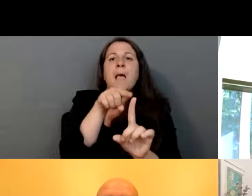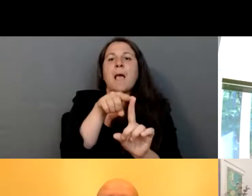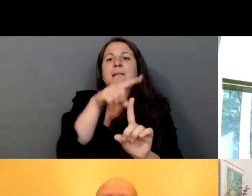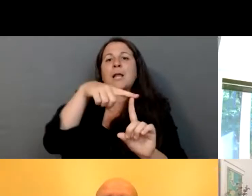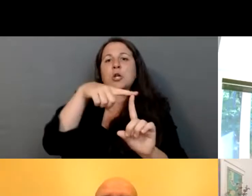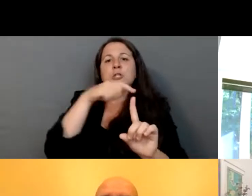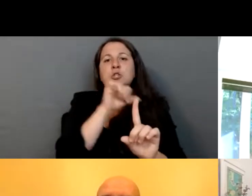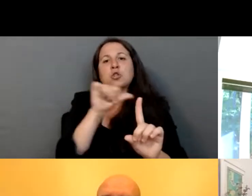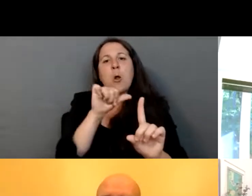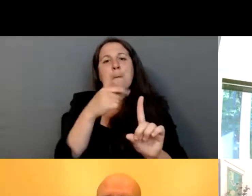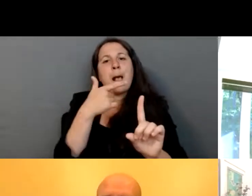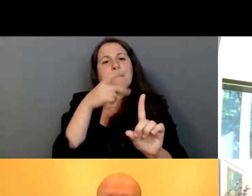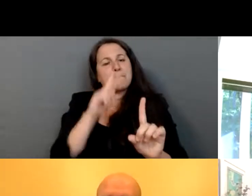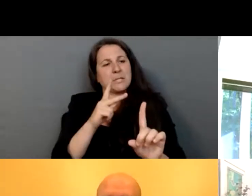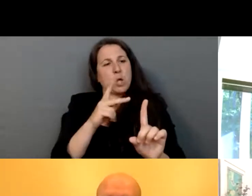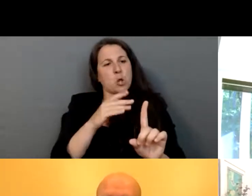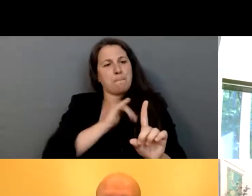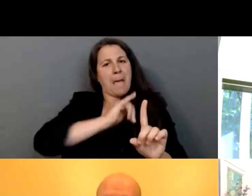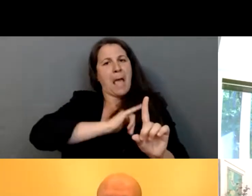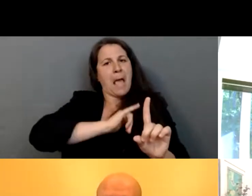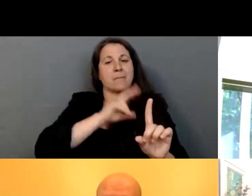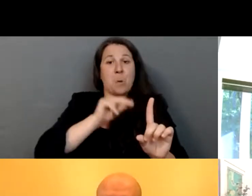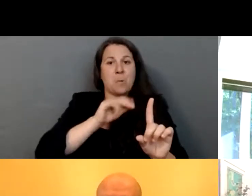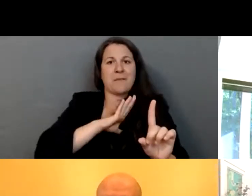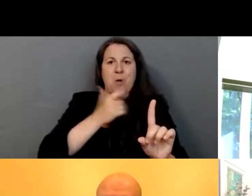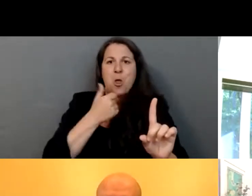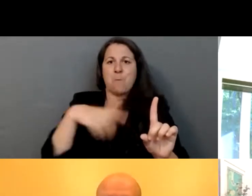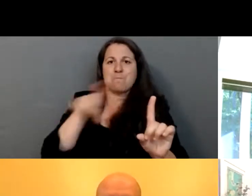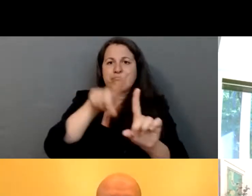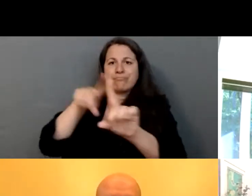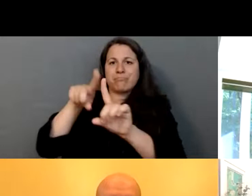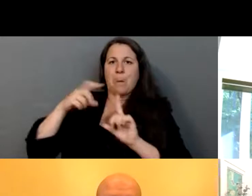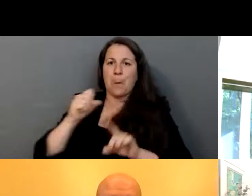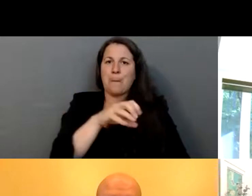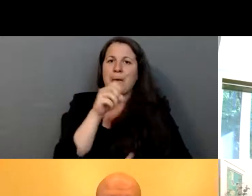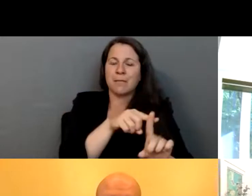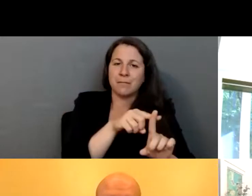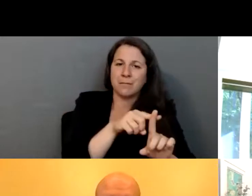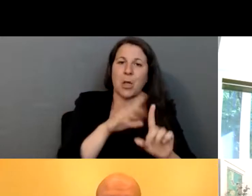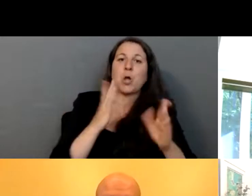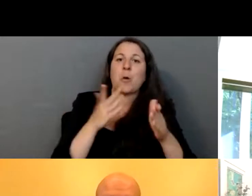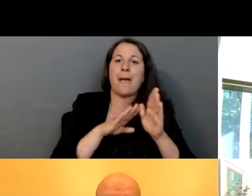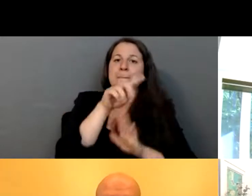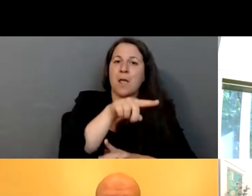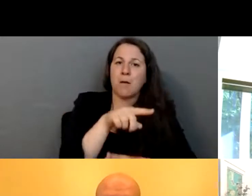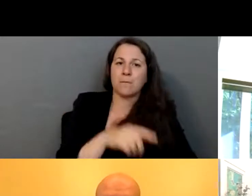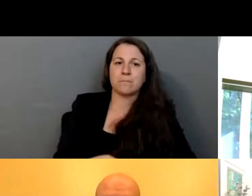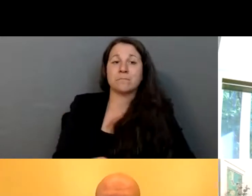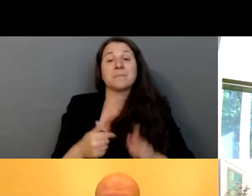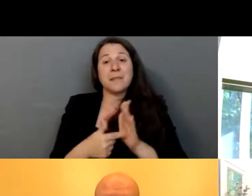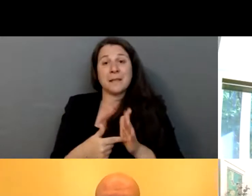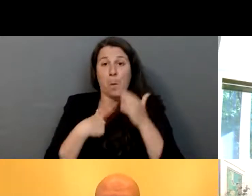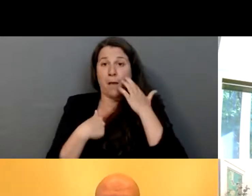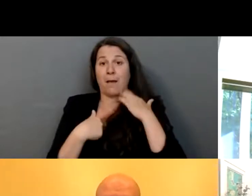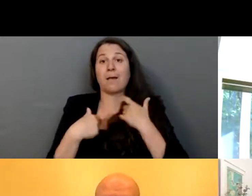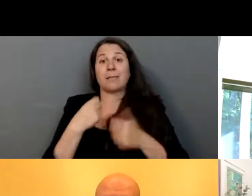Puis comment est-ce qu'on fait pour l'améliorer? Puis comment est-ce qu'on fait aussi, pour moi, par exemple, pour mon travail, on essaie d'avoir des outils le